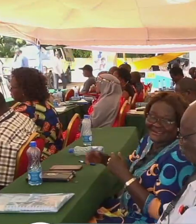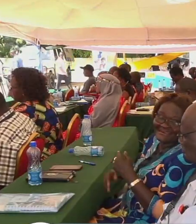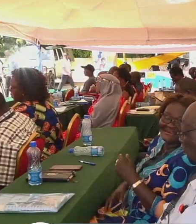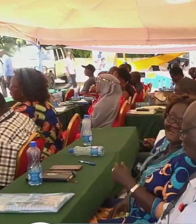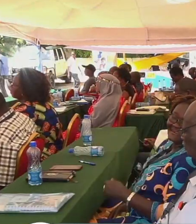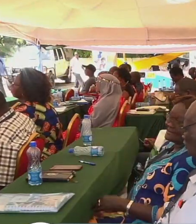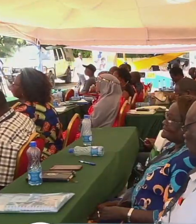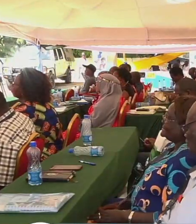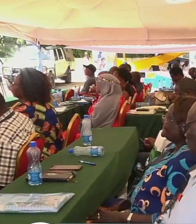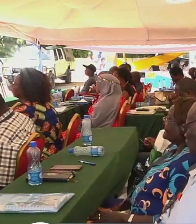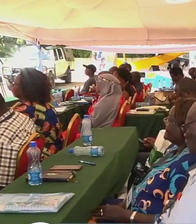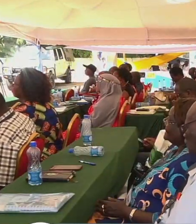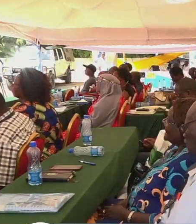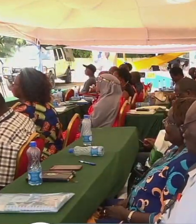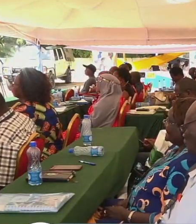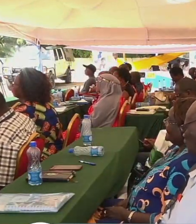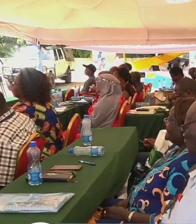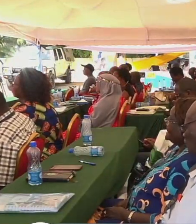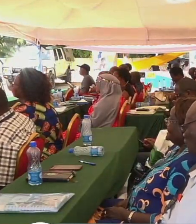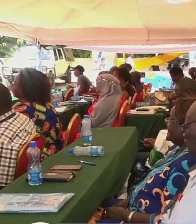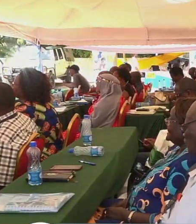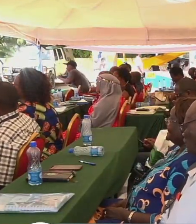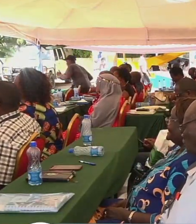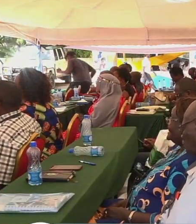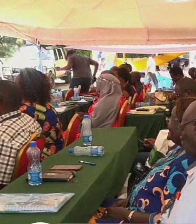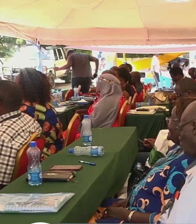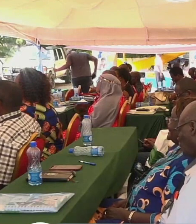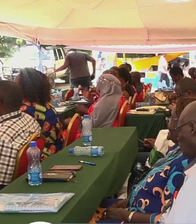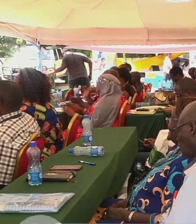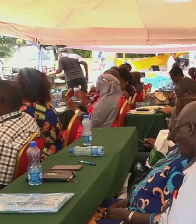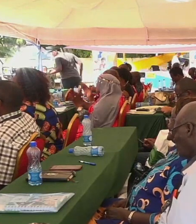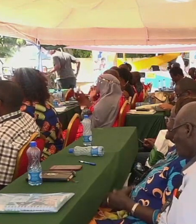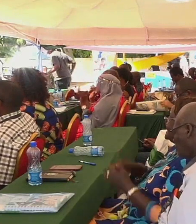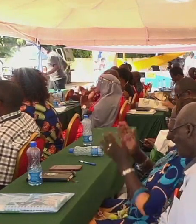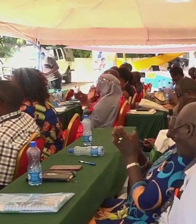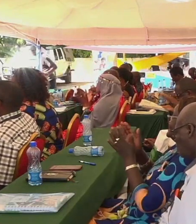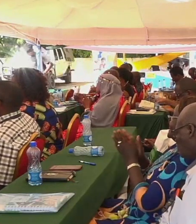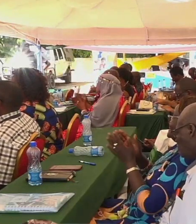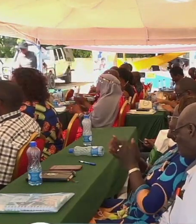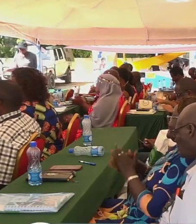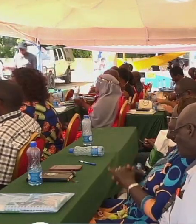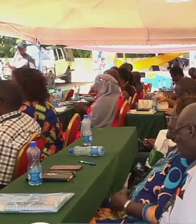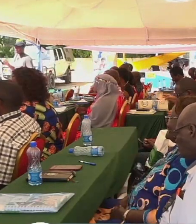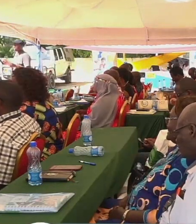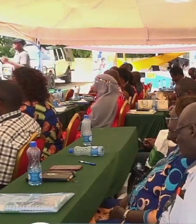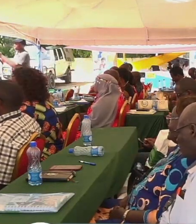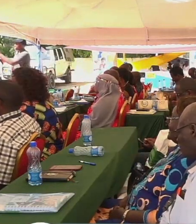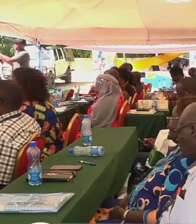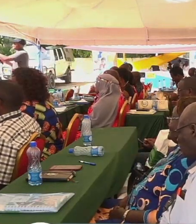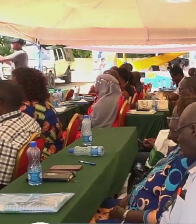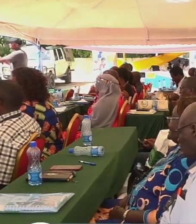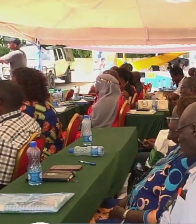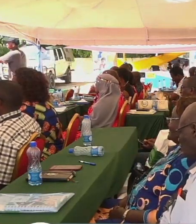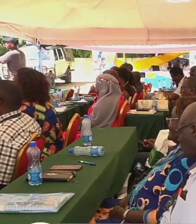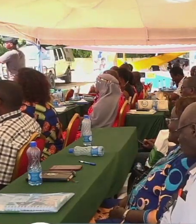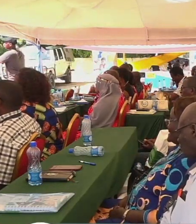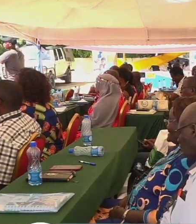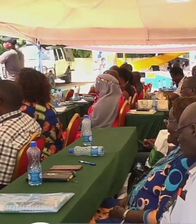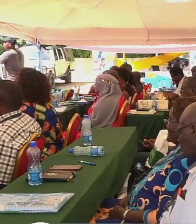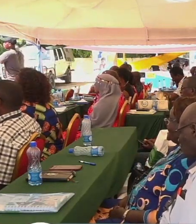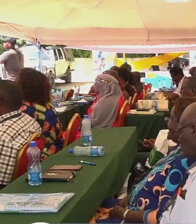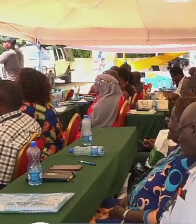Si unaweza sema ndio mama mmoja wanasema. Mheshimiwa, sema tu jina. Hamjamboni.